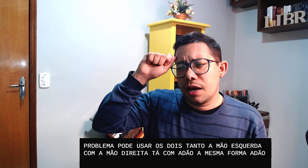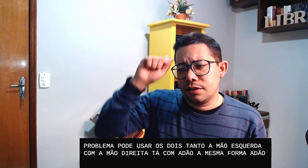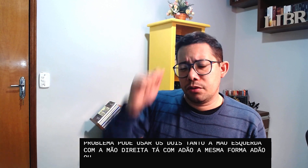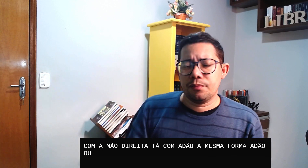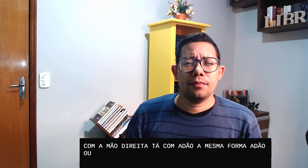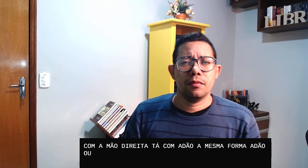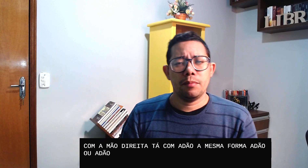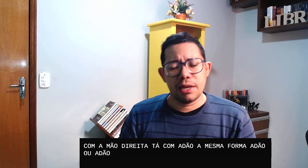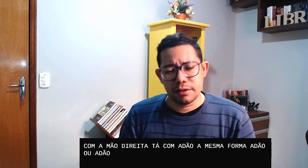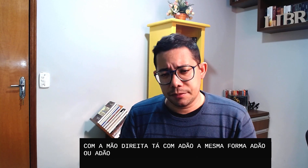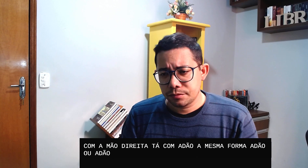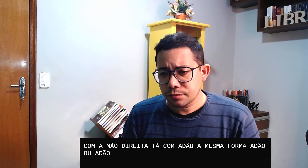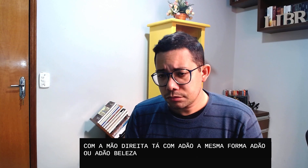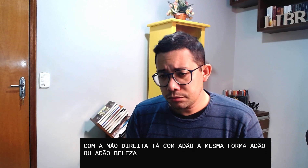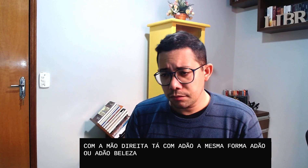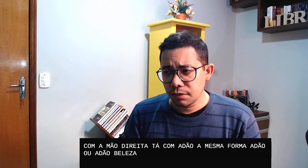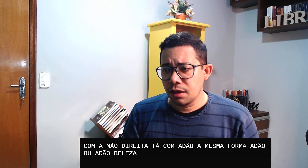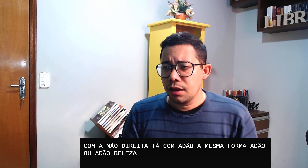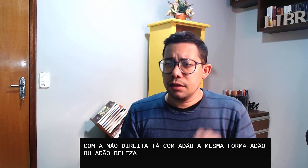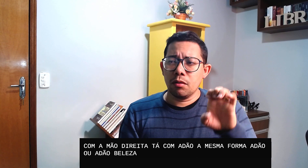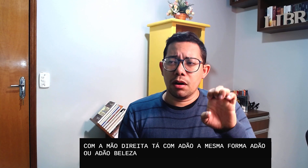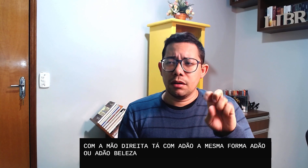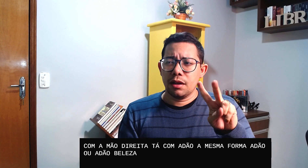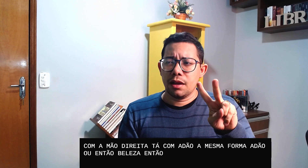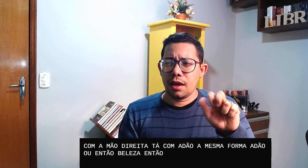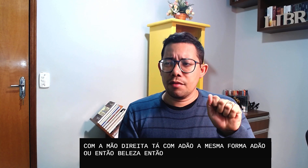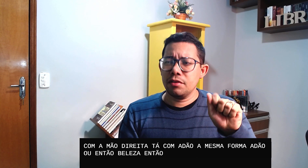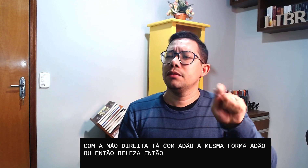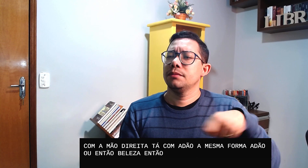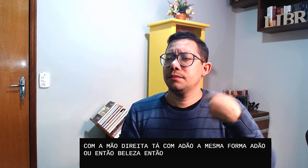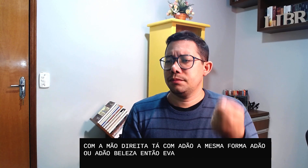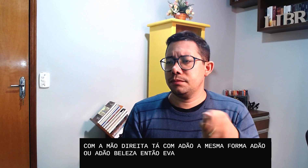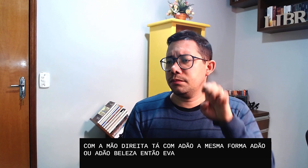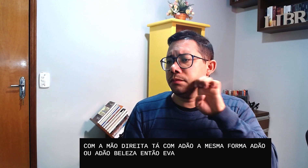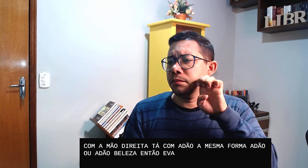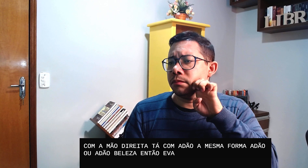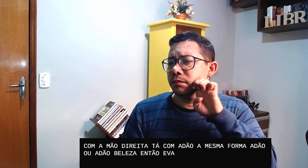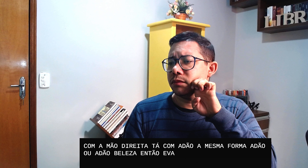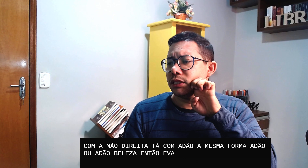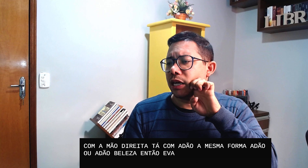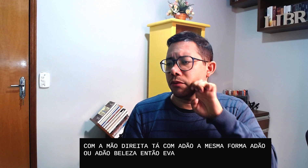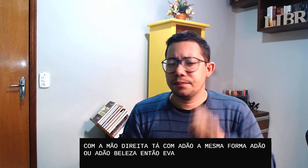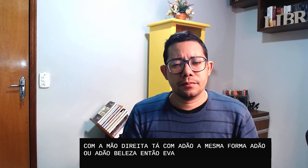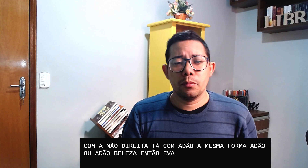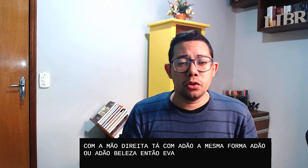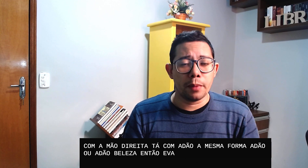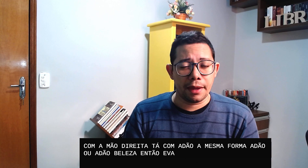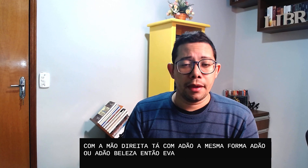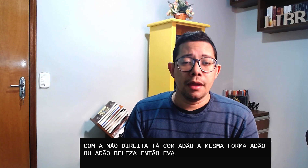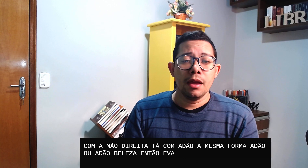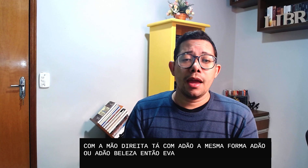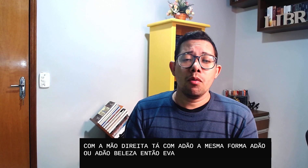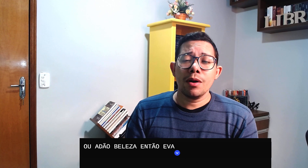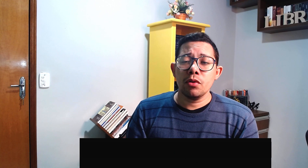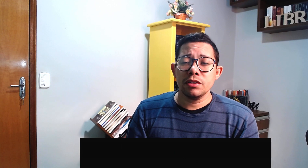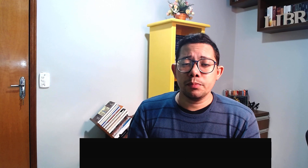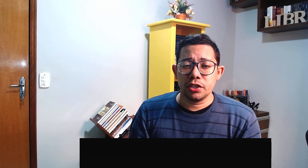Adão. Beleza. Então, ó, Eva, sinal. Muito bem. É uma coisa